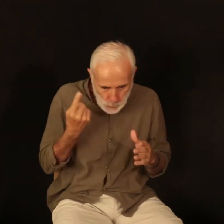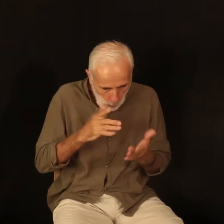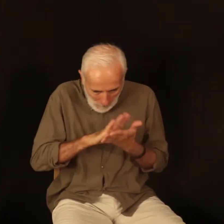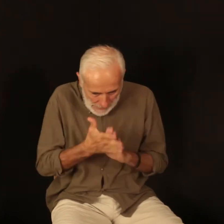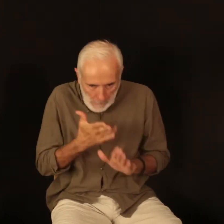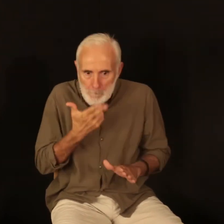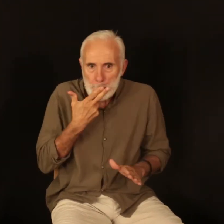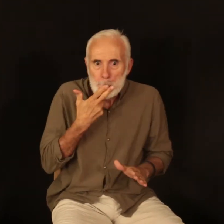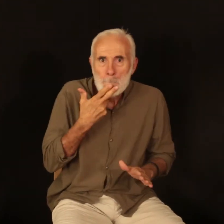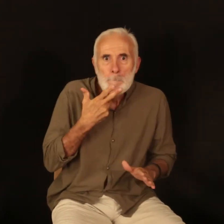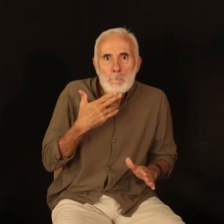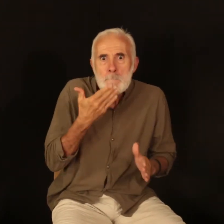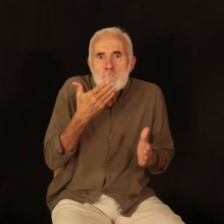pratique.